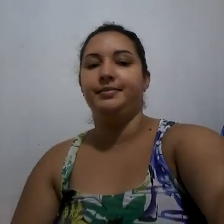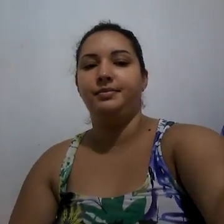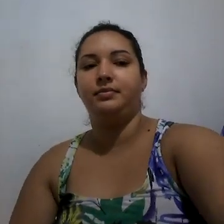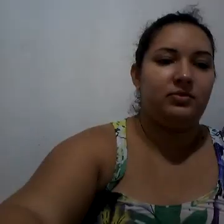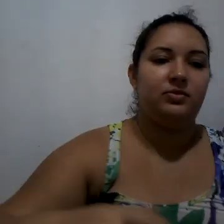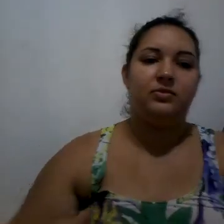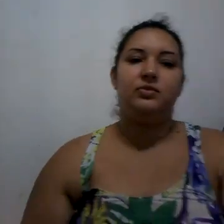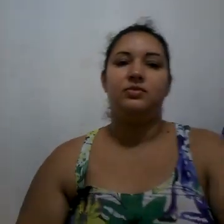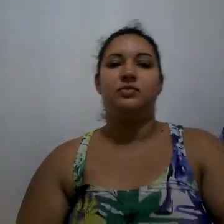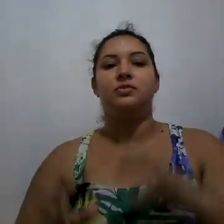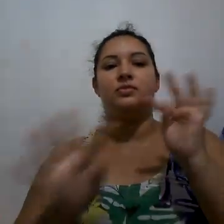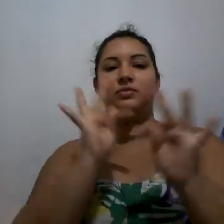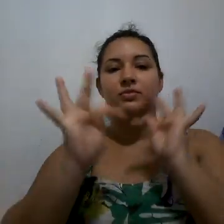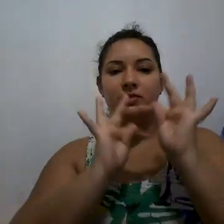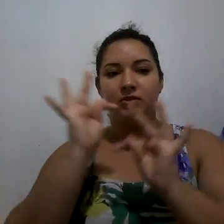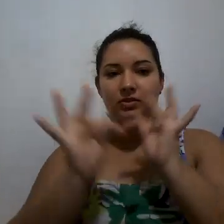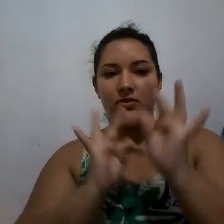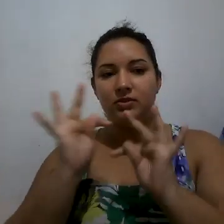depois o tratamento desses dados.